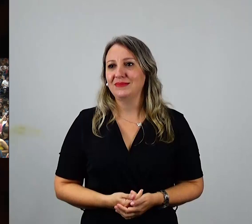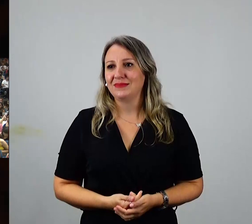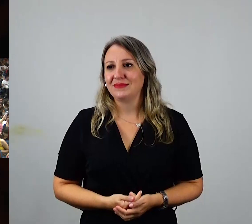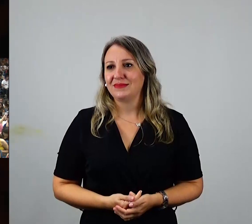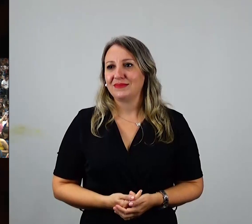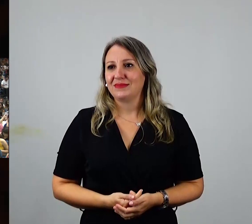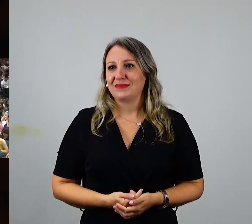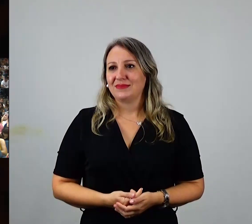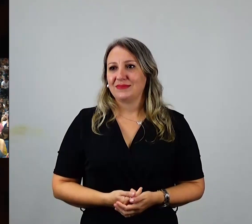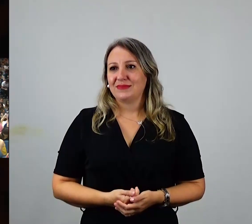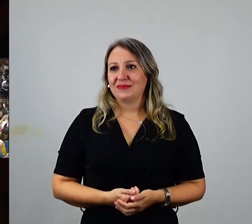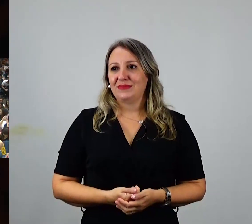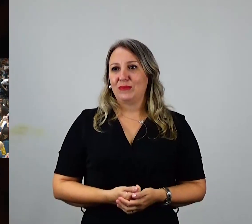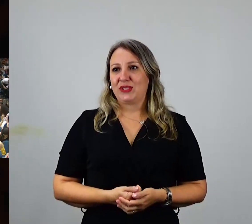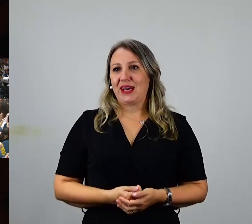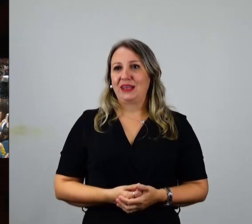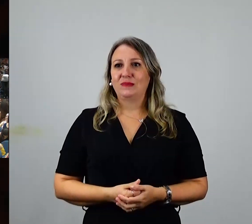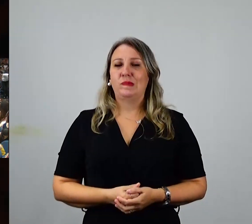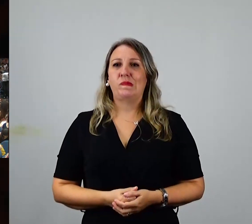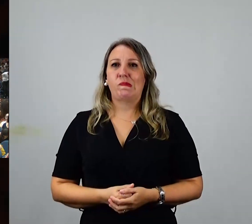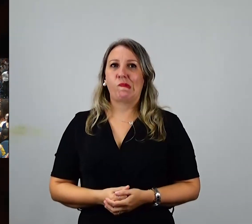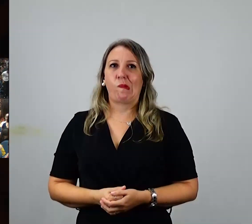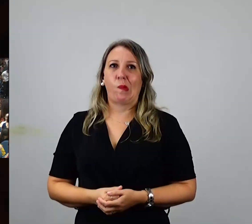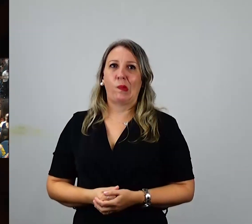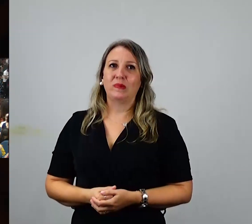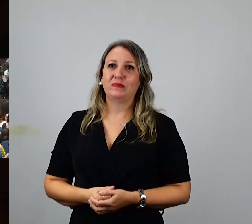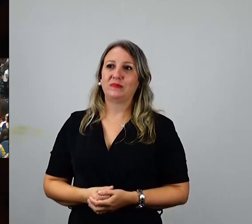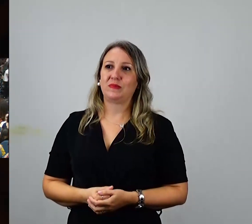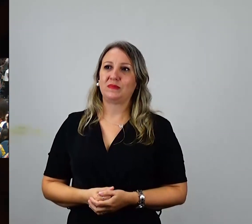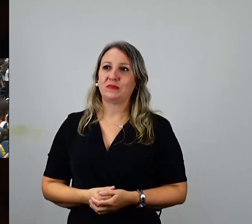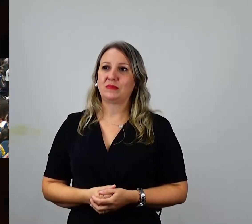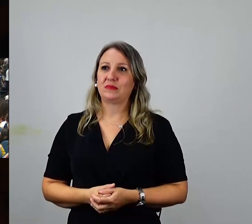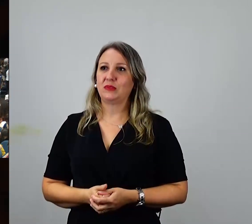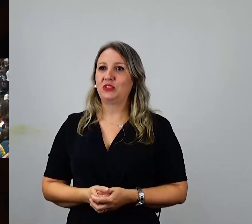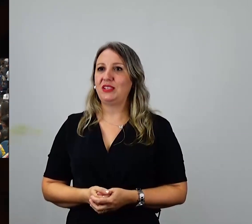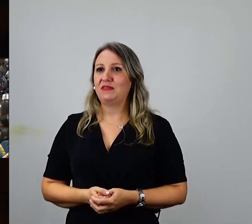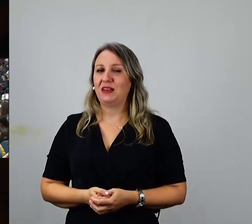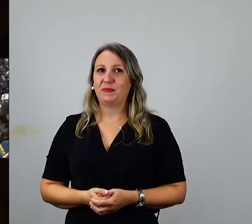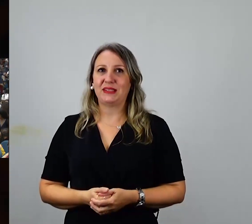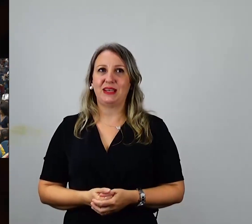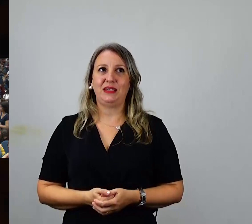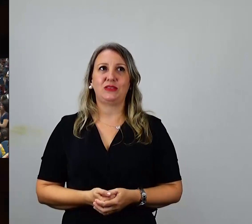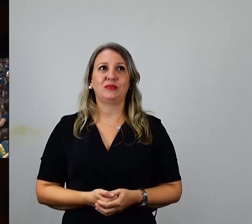Vamos ficar em pé. Vamos cantar mais uma vez assim, está bem?